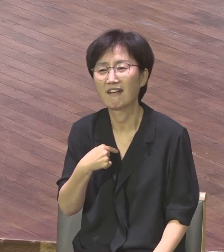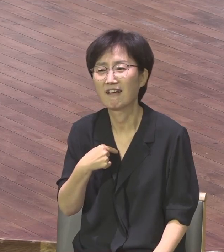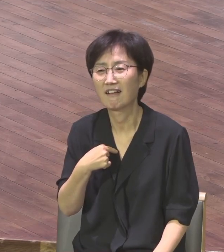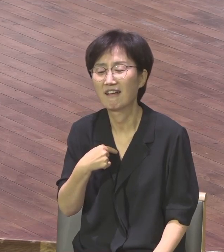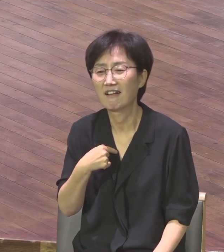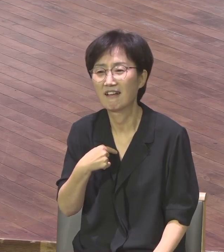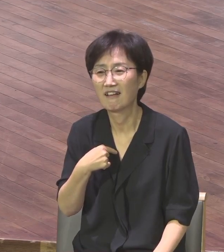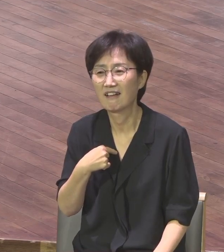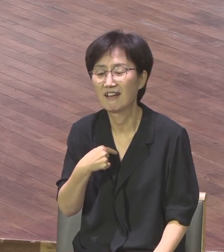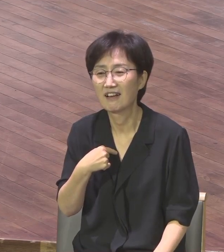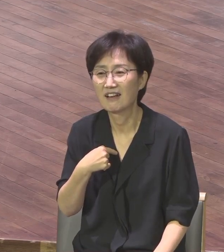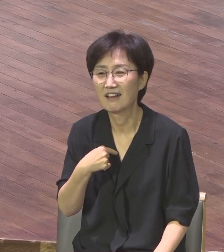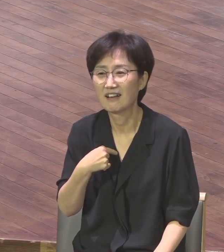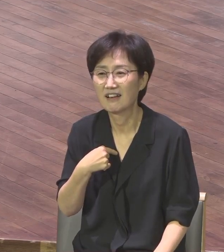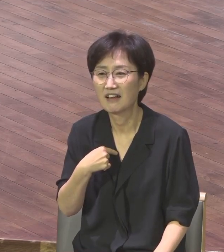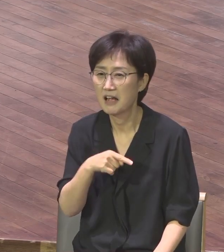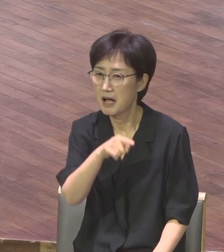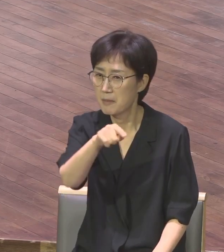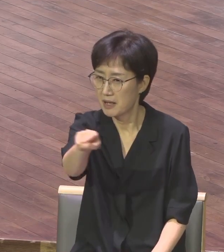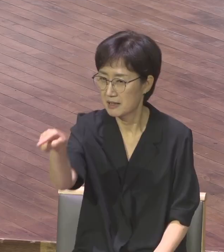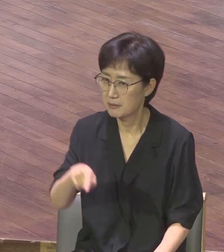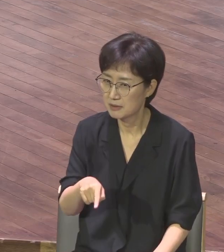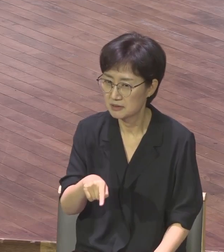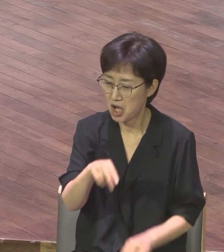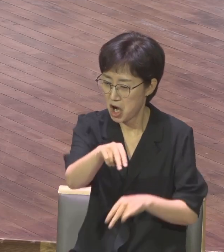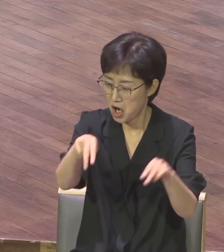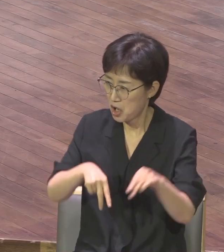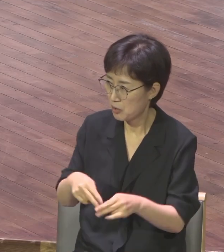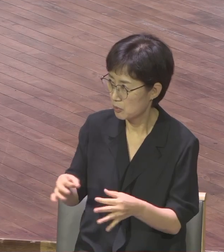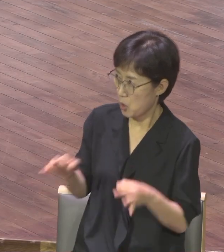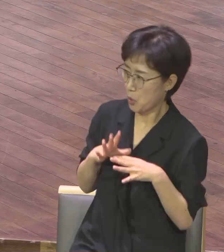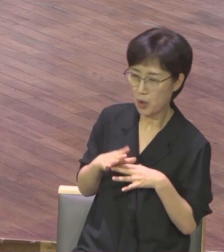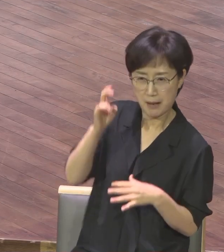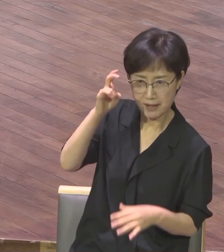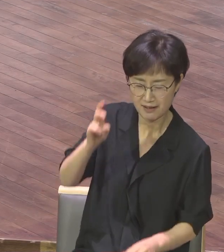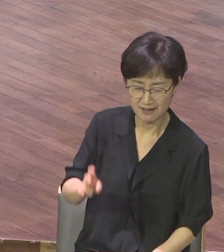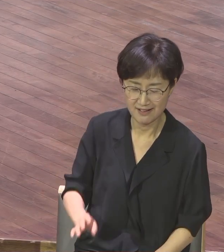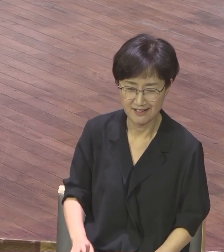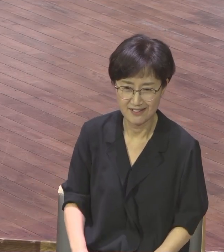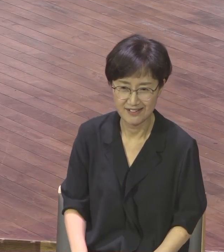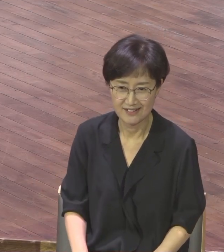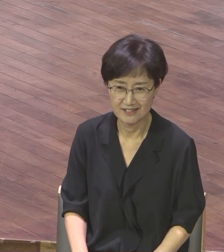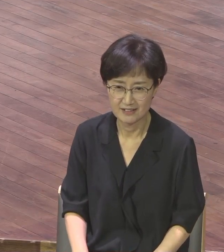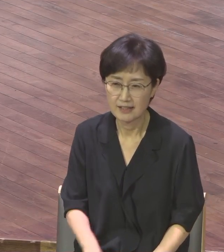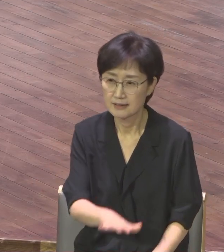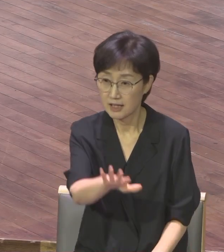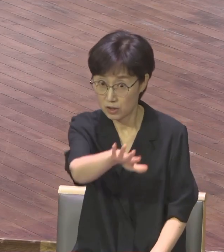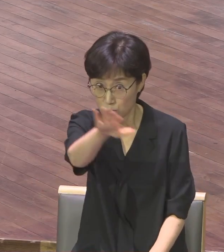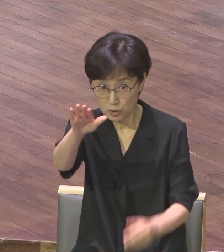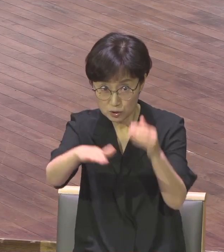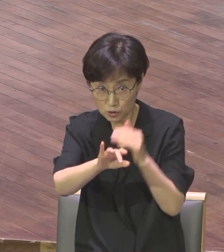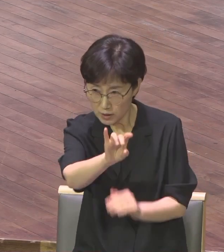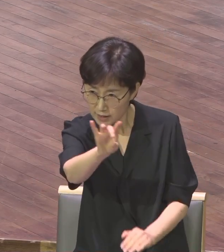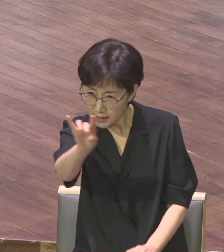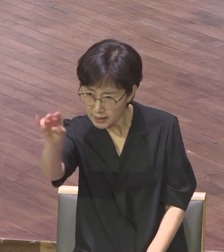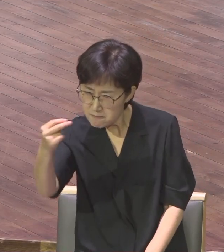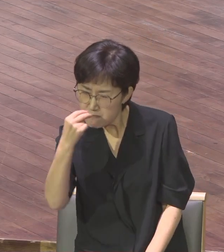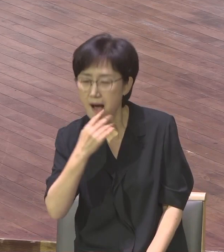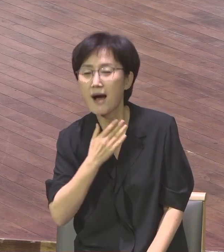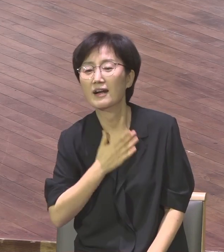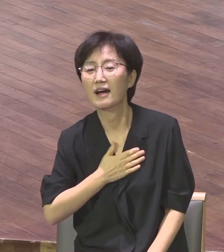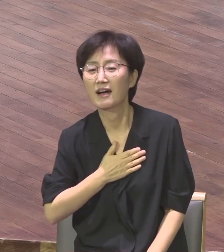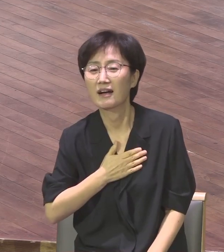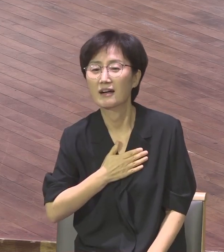여러분이 놀랄 만큼 여러분 개개인을 중요한 분들 다 알고 있습니다. 전부 파악합니다.